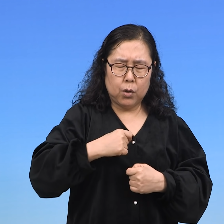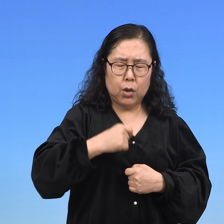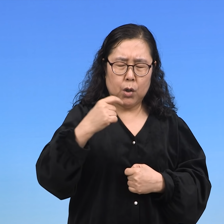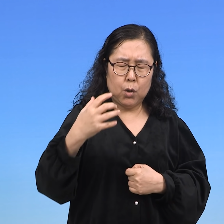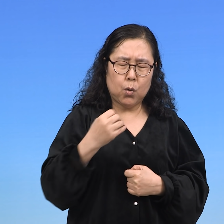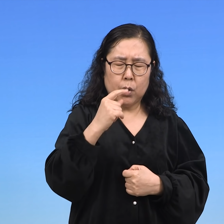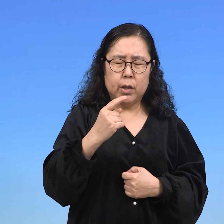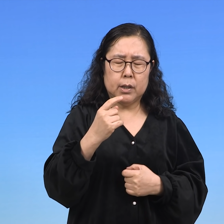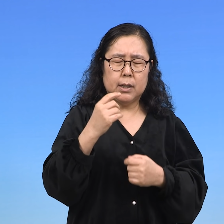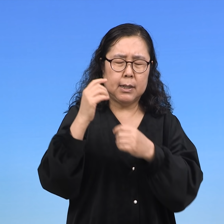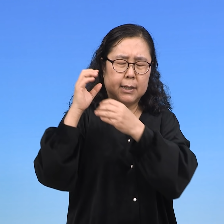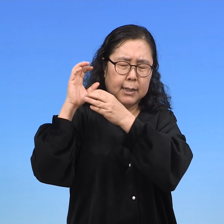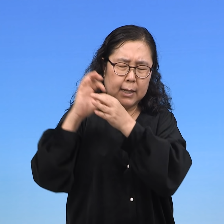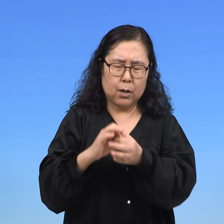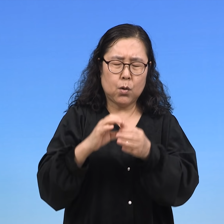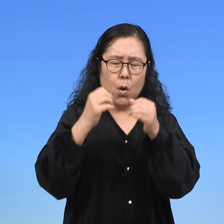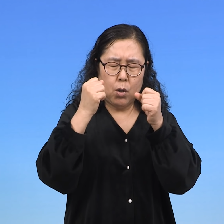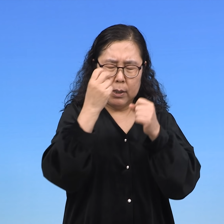여호와의